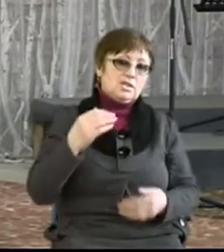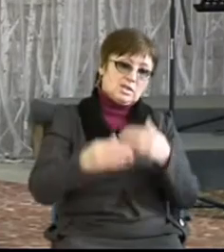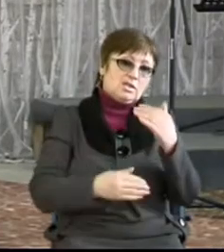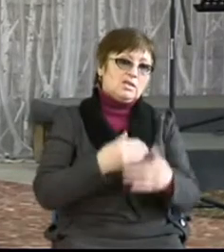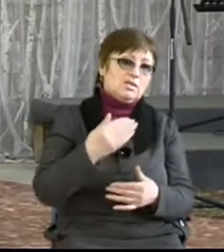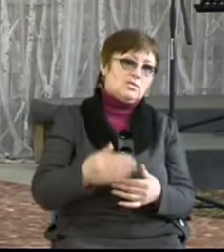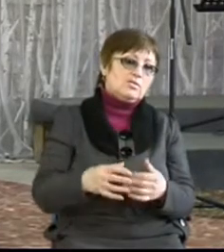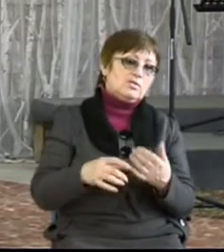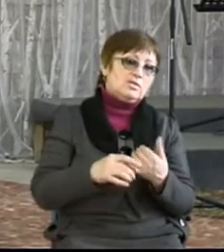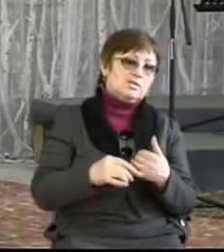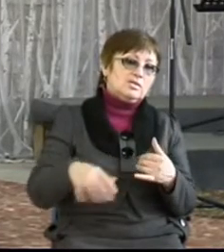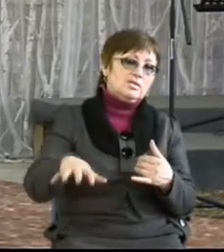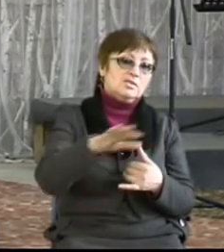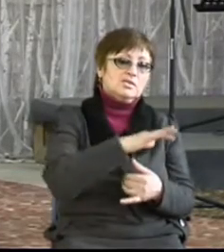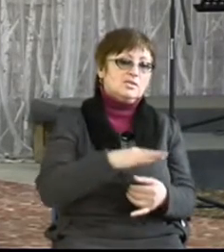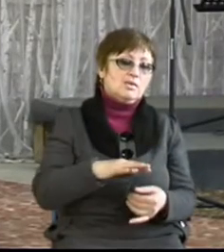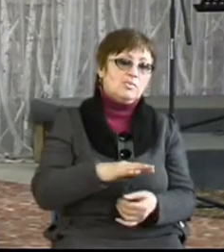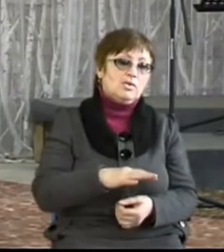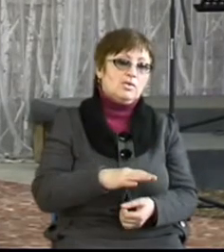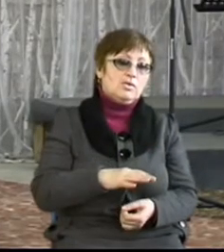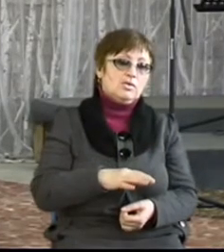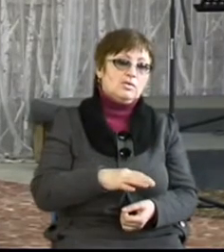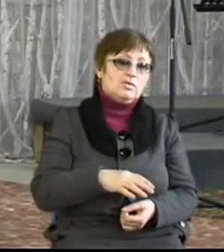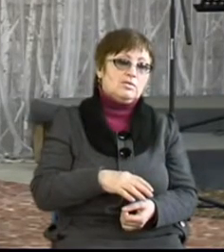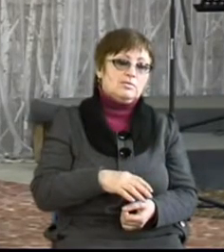в землю